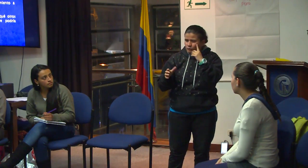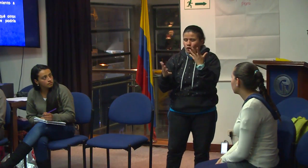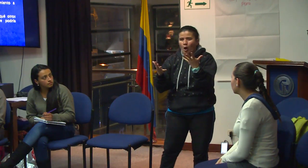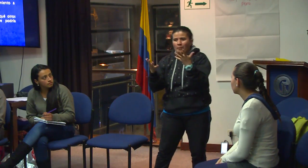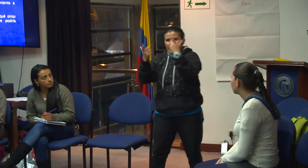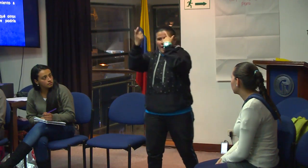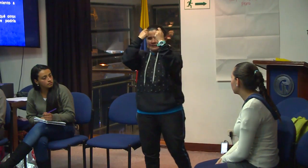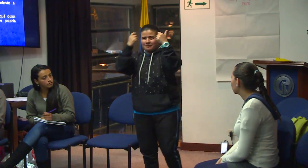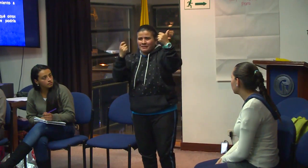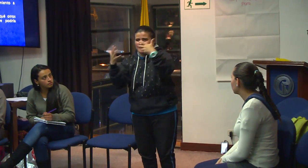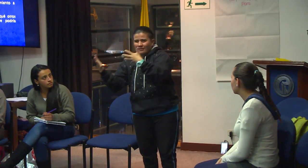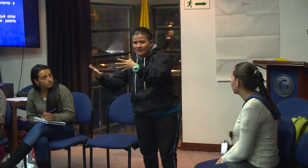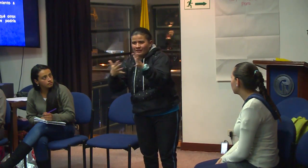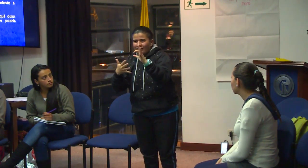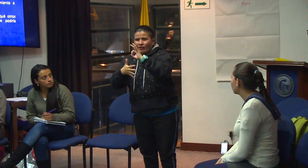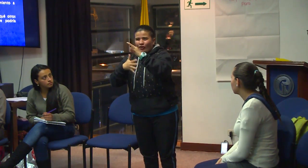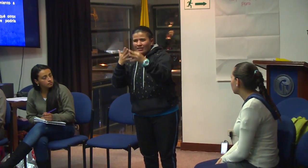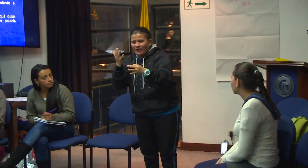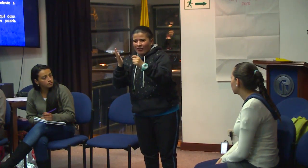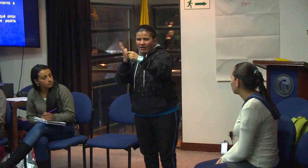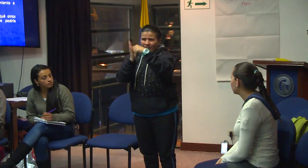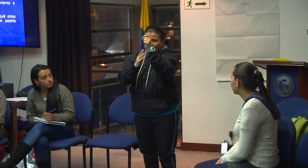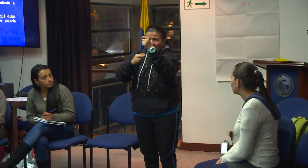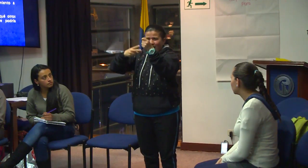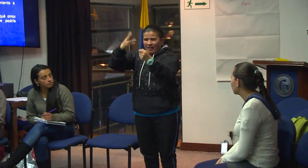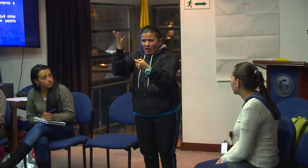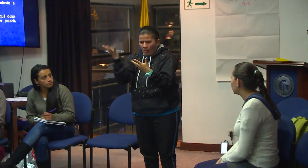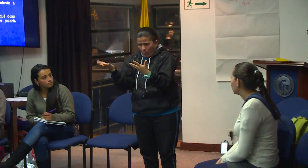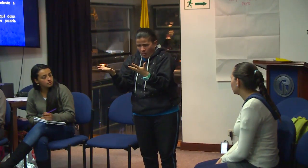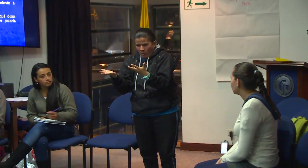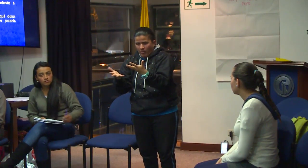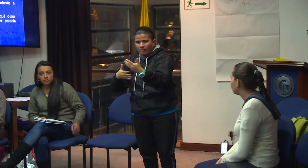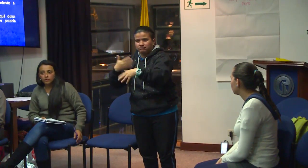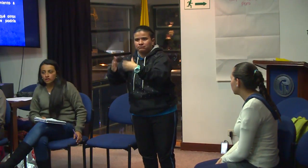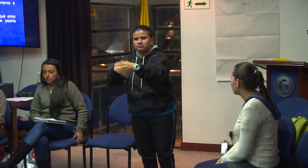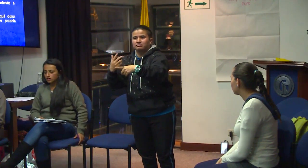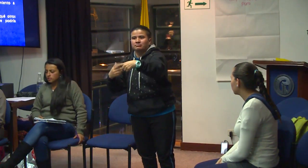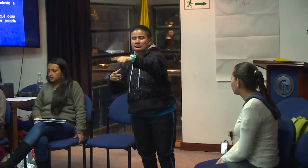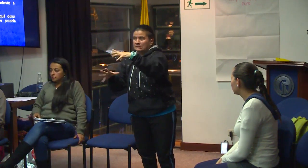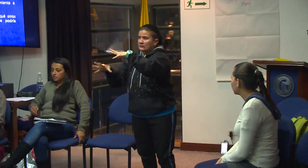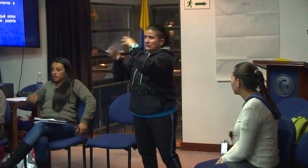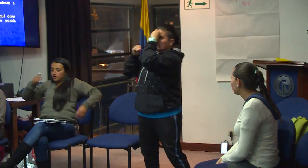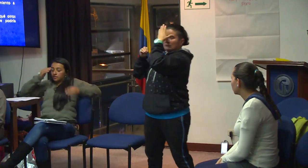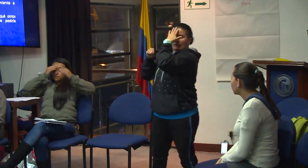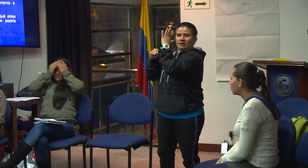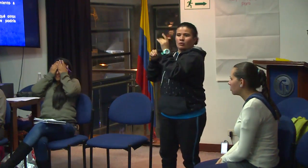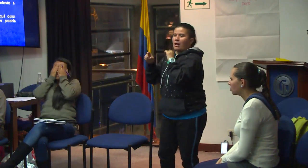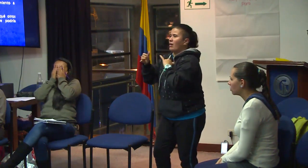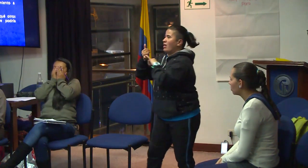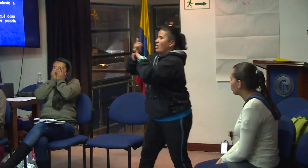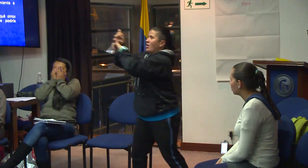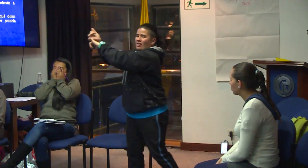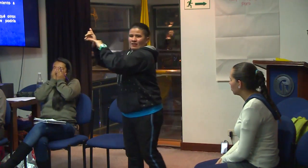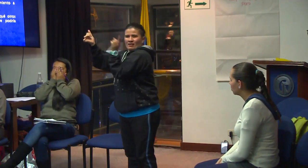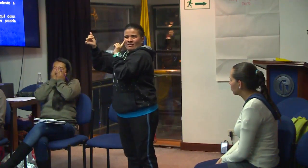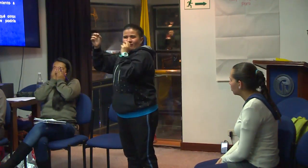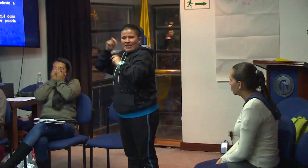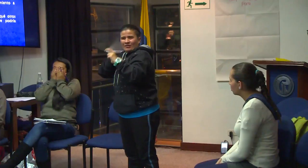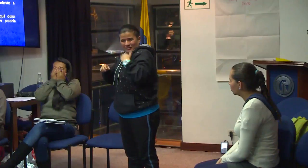voy de aquí. No. Entonces, ¿cómo yo como sordo puedo empezar a generar procesos para ese